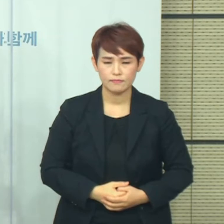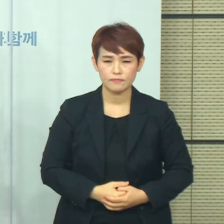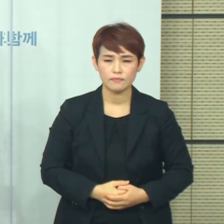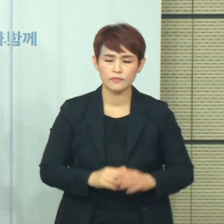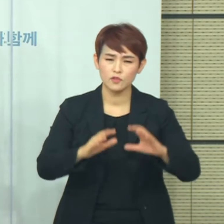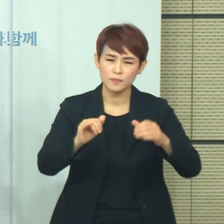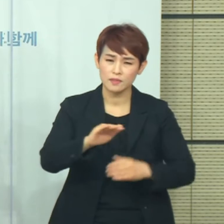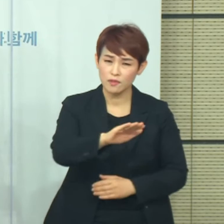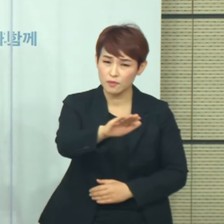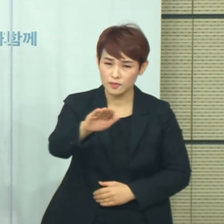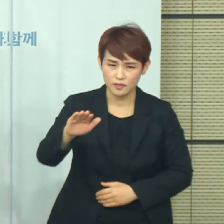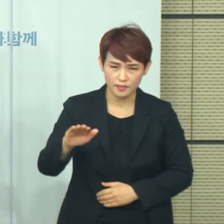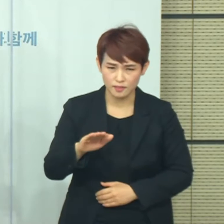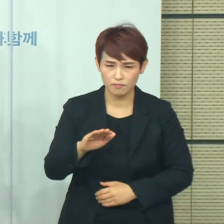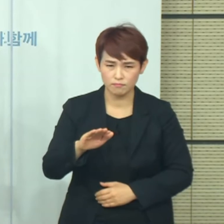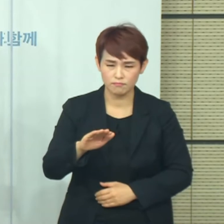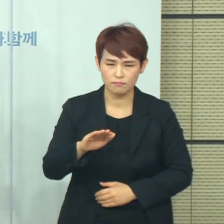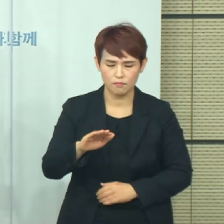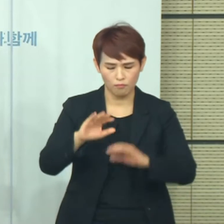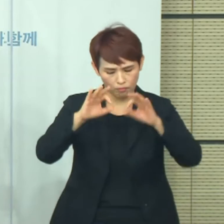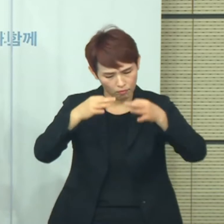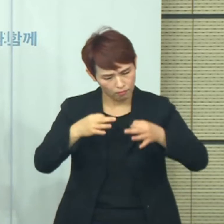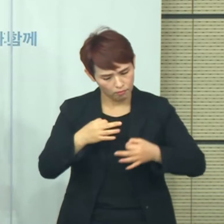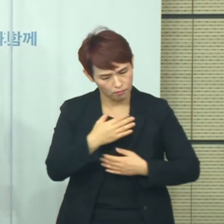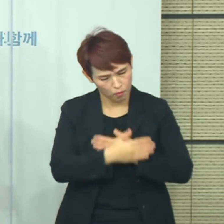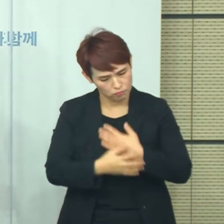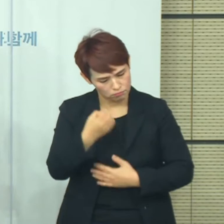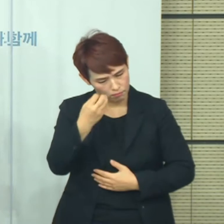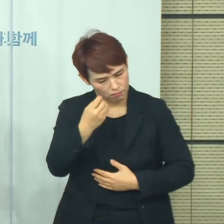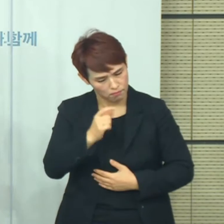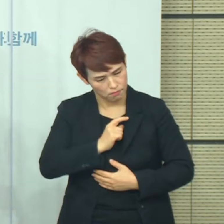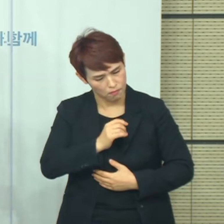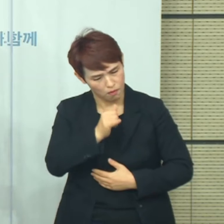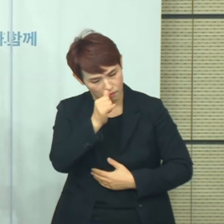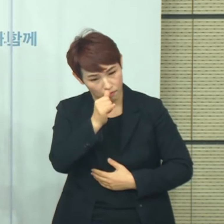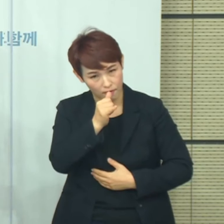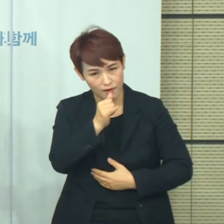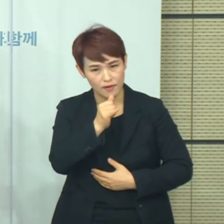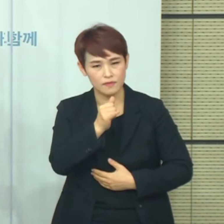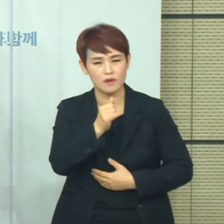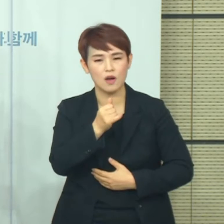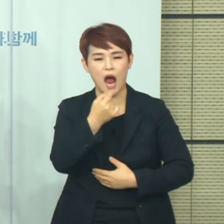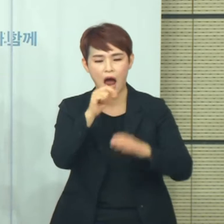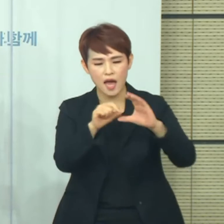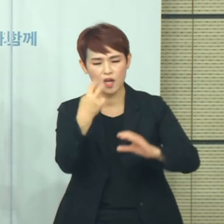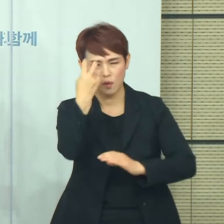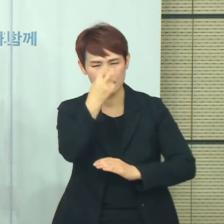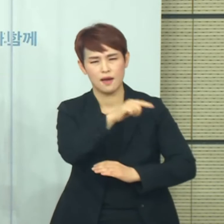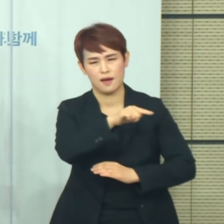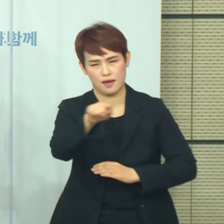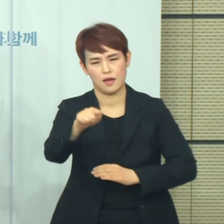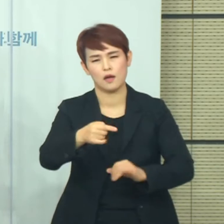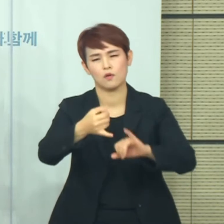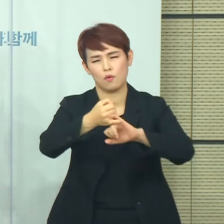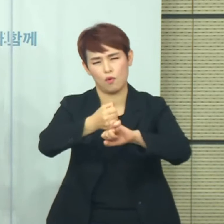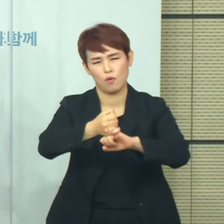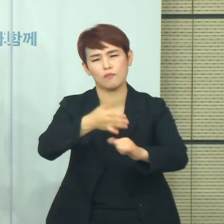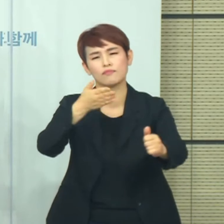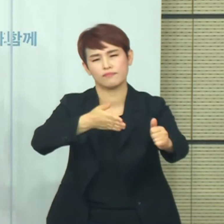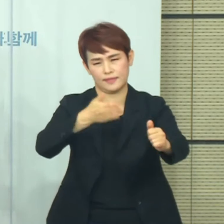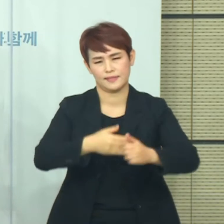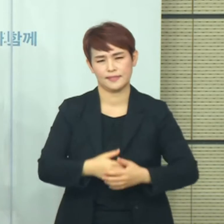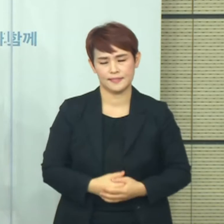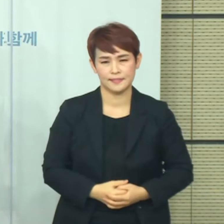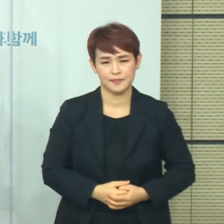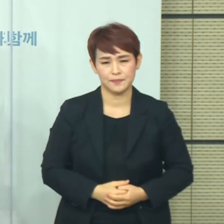국민 여러분들께서는 조금이라도 의심 증상이 있다면 가까운 선별진료소나 임시선별검사소를 방문하여 꼭